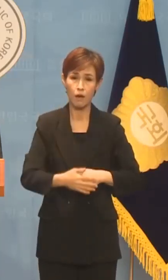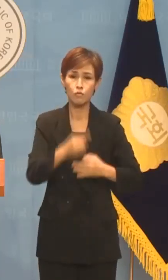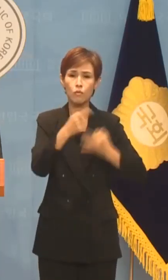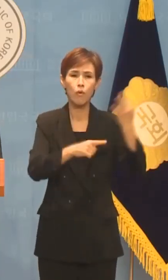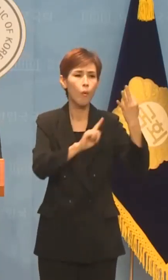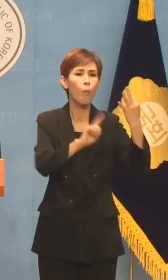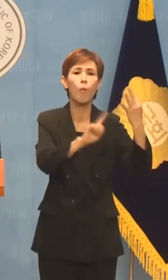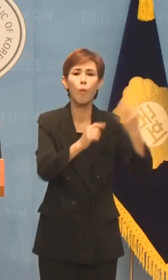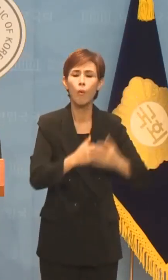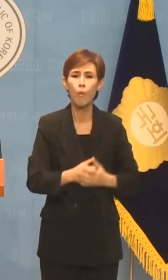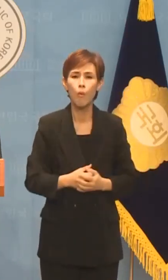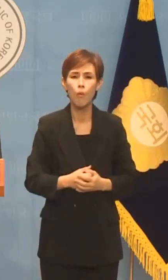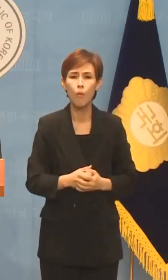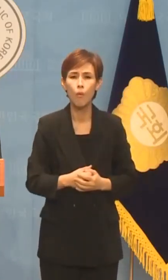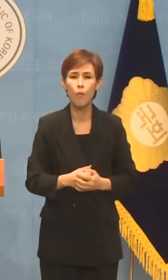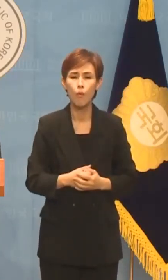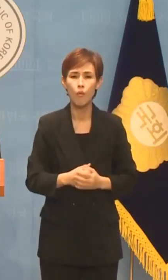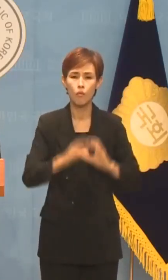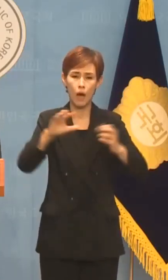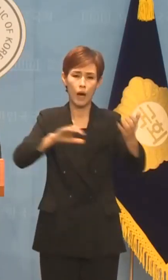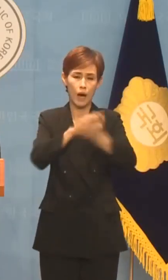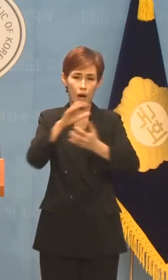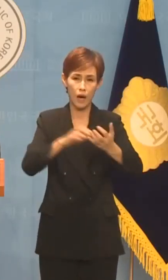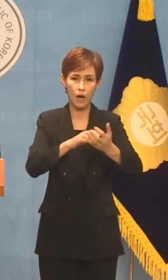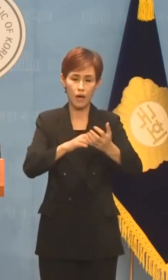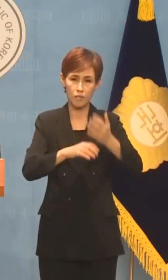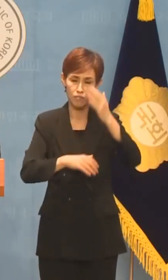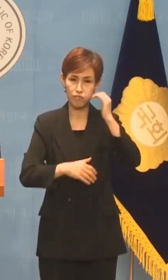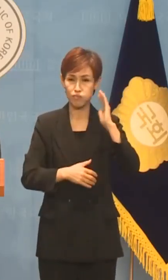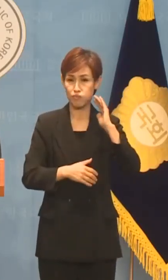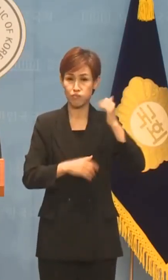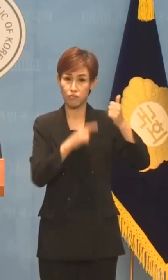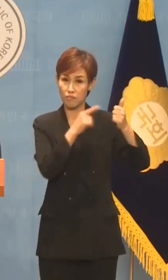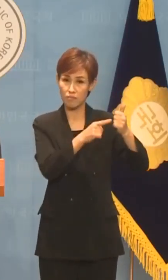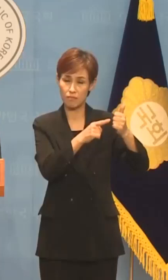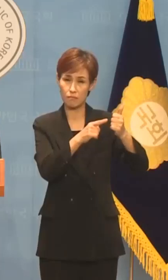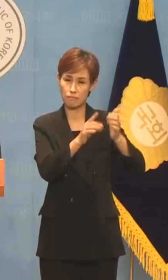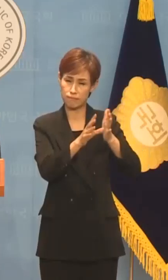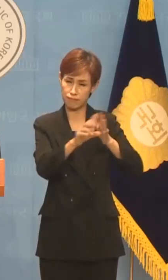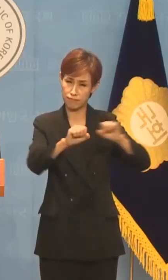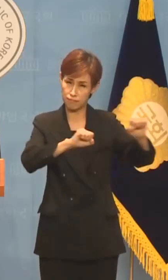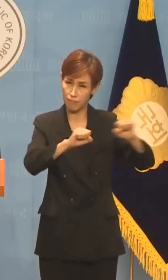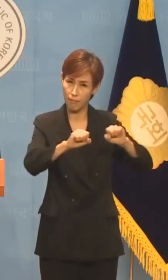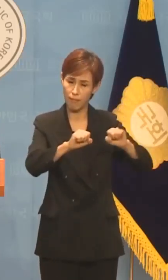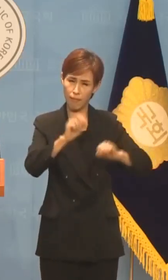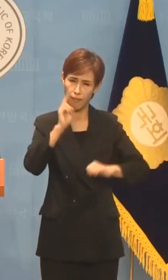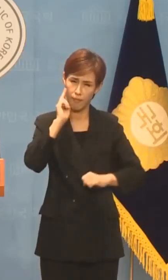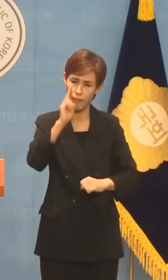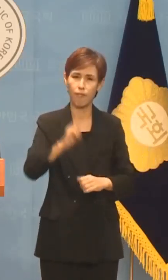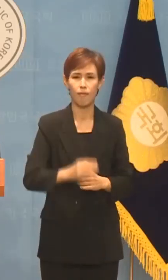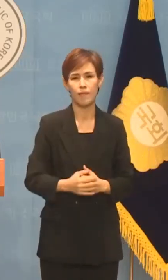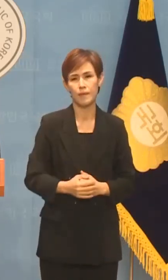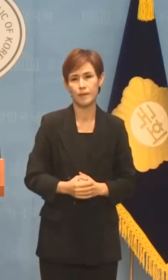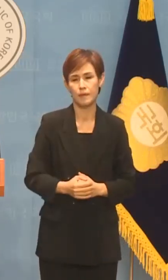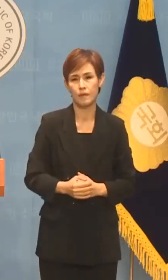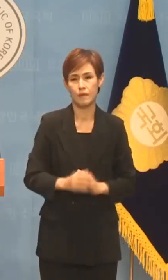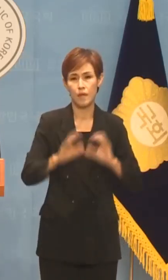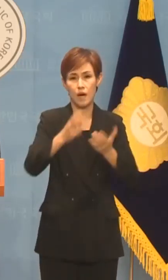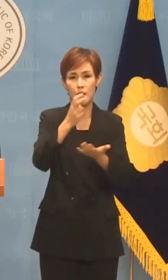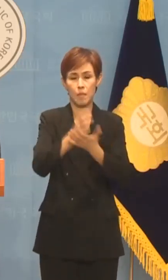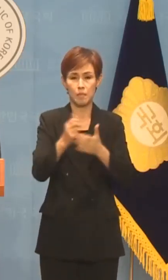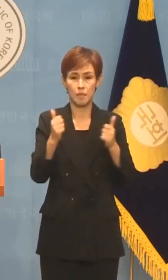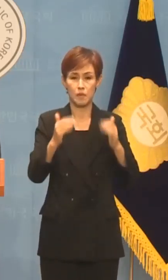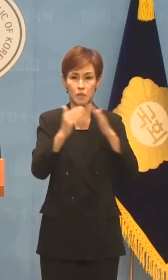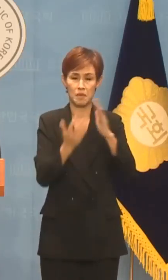어디 있습니까? 내란 외환수계 윤석열의 파렴치한 작태가 정말로 끝도 없습니다.